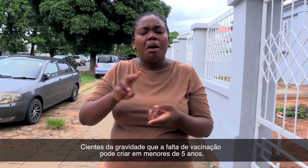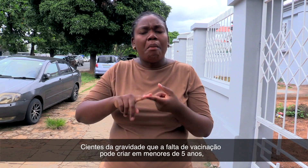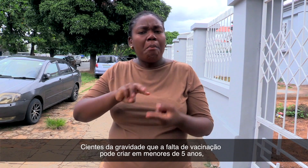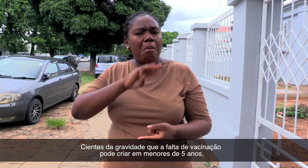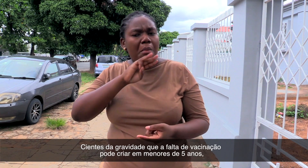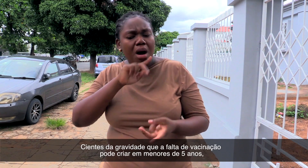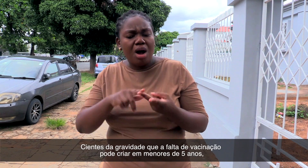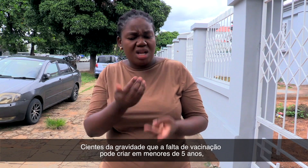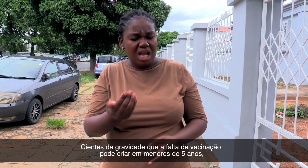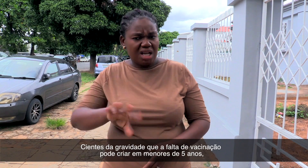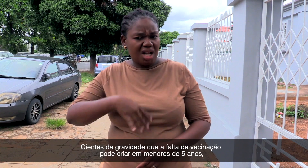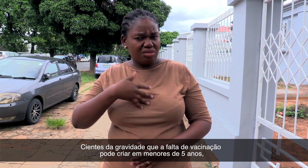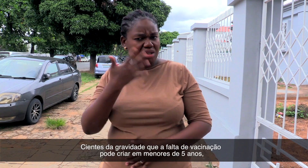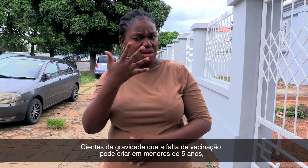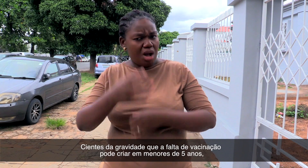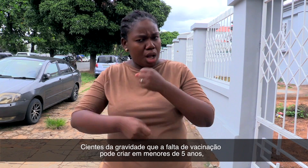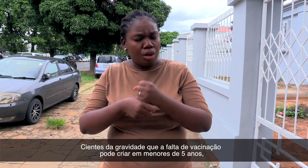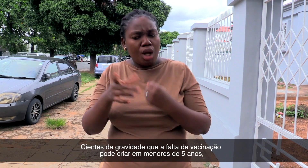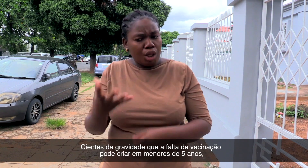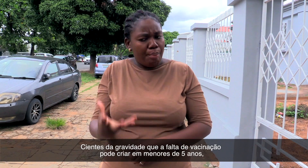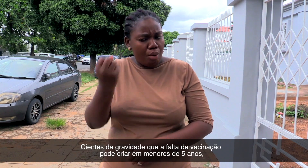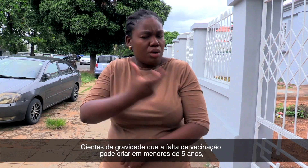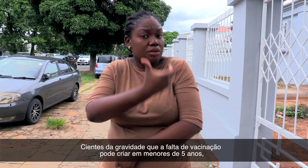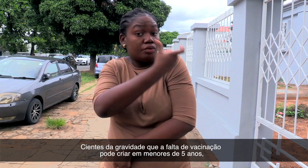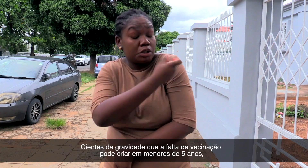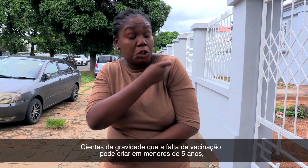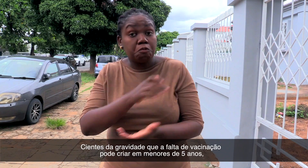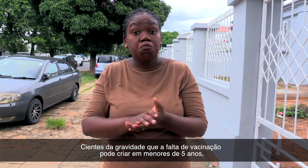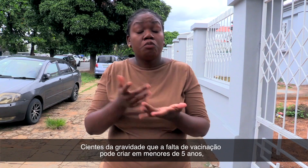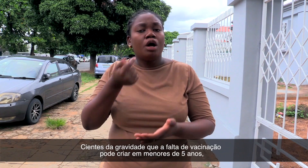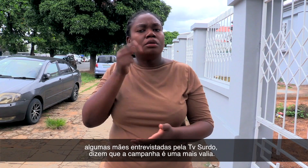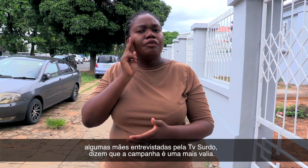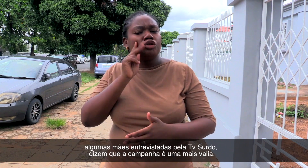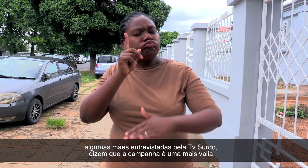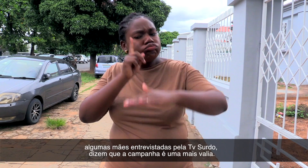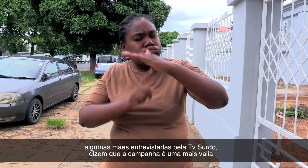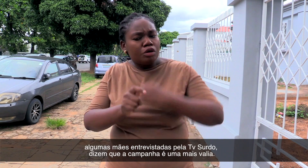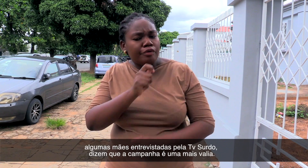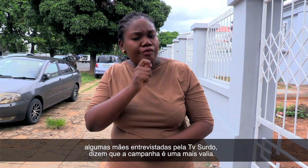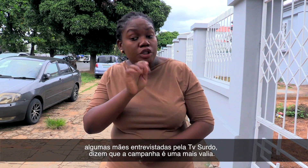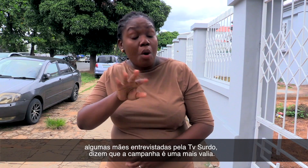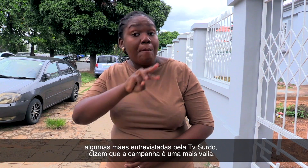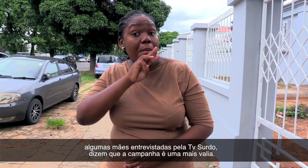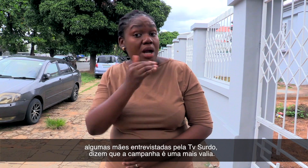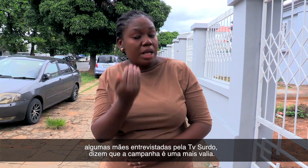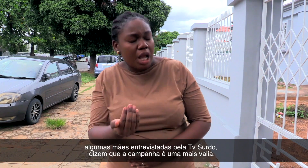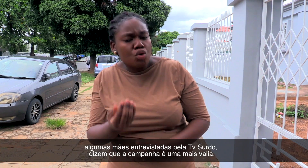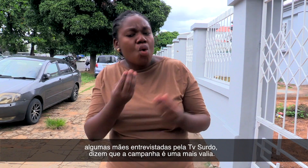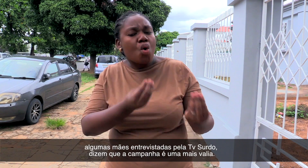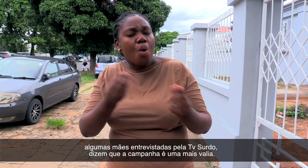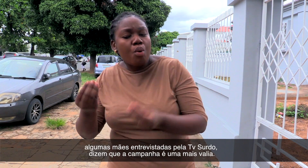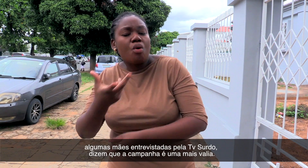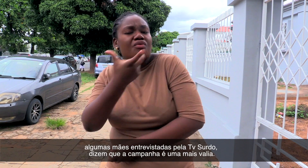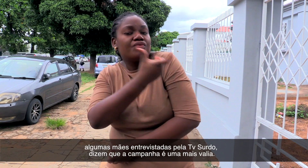Cientes da gravidade que a falta de vacinação pode criar em menores de 5 anos, algumas mães entrevistadas pela TV